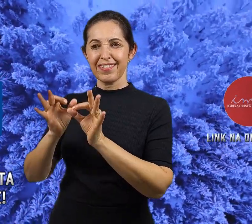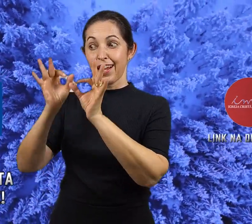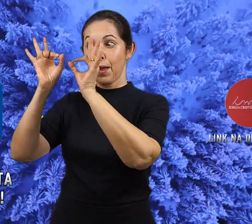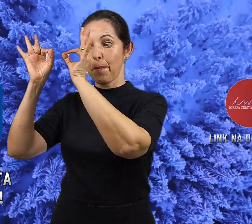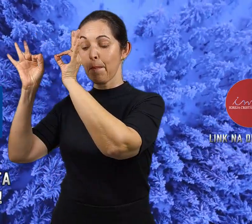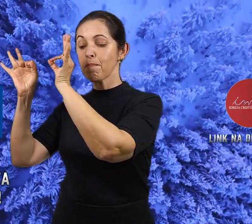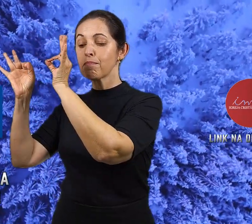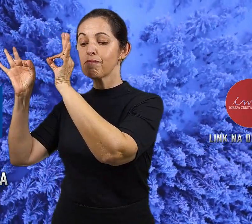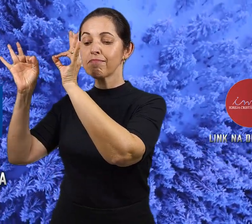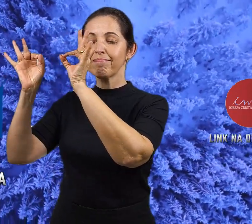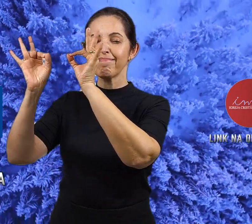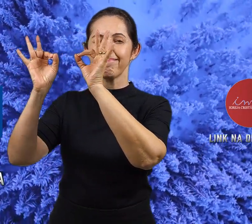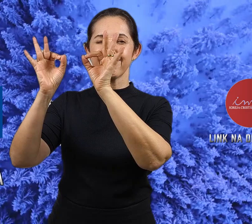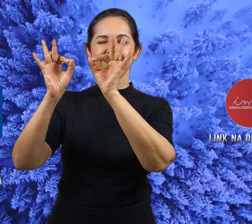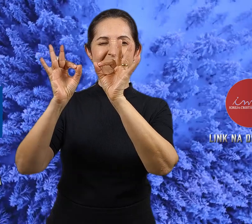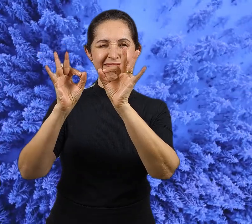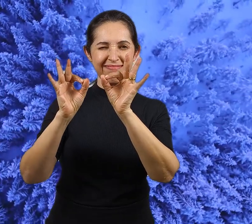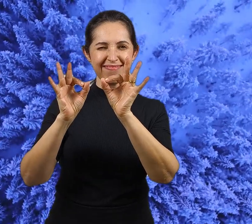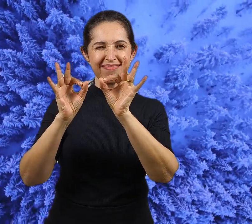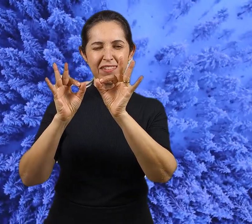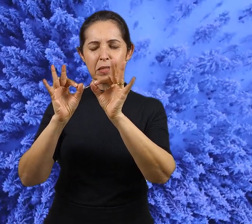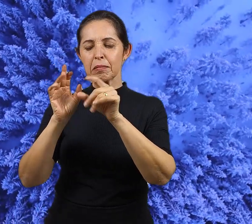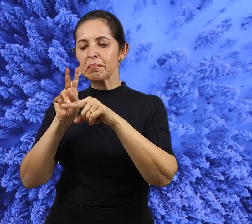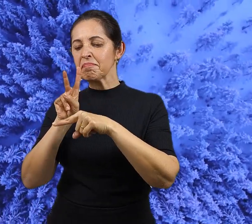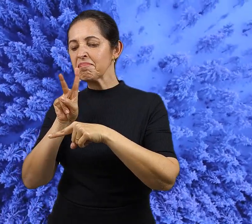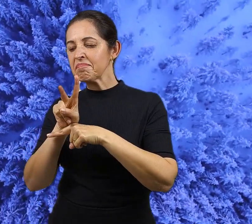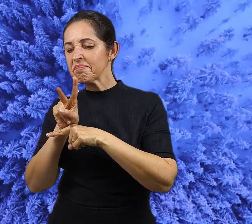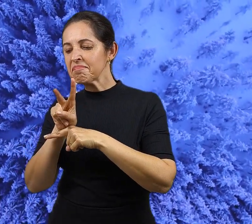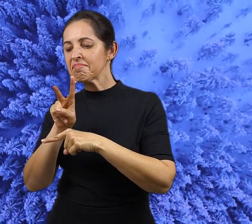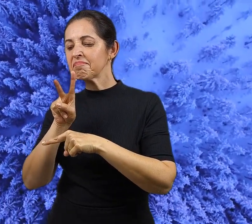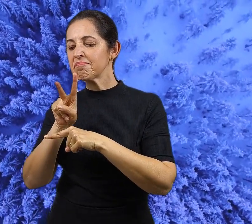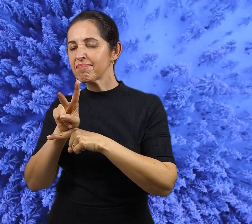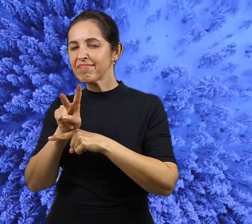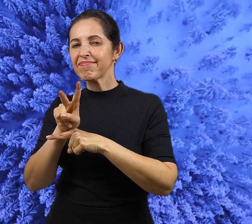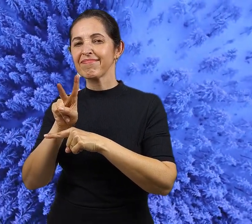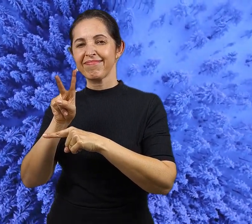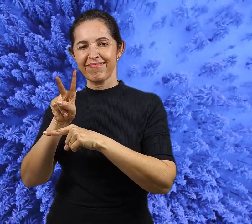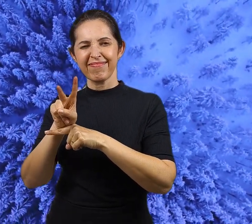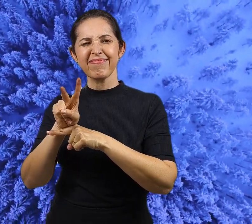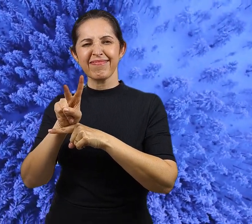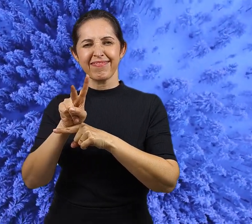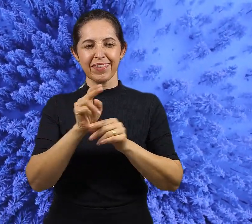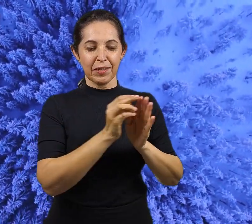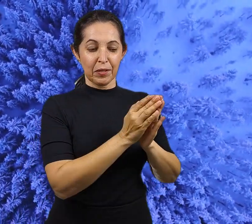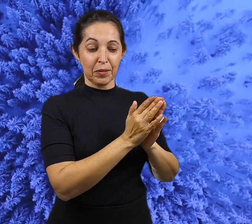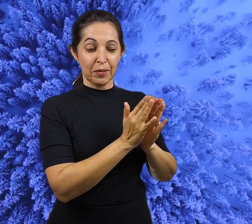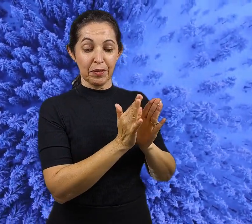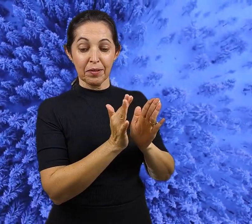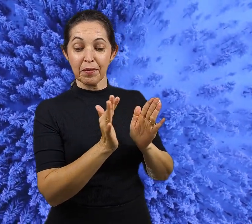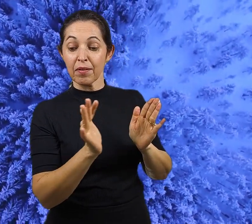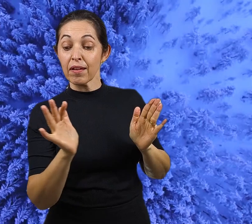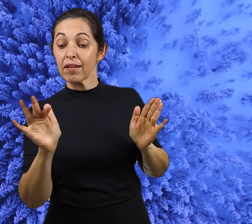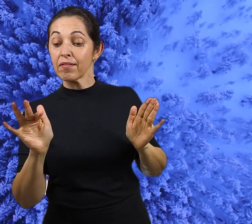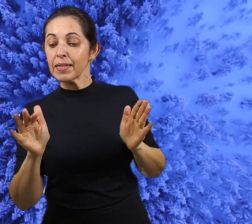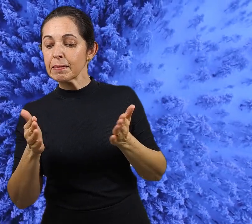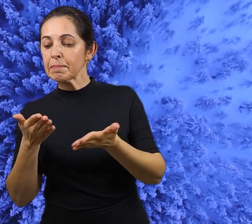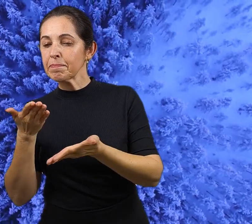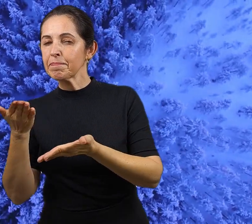sobre ela continuamente, desde o princípio até o fim do ano. Glória a